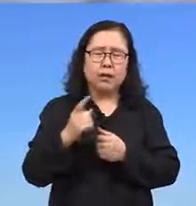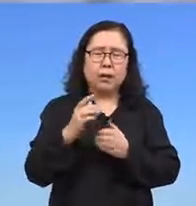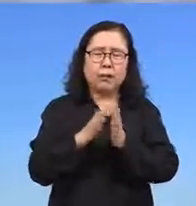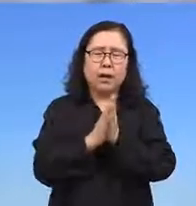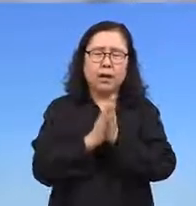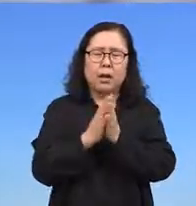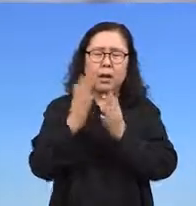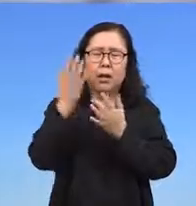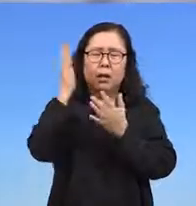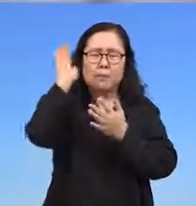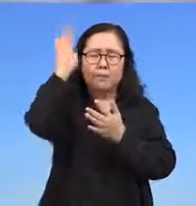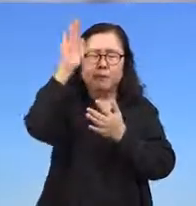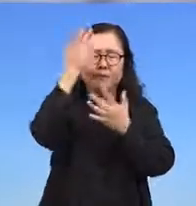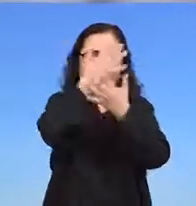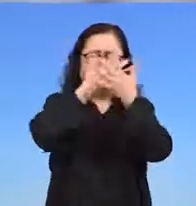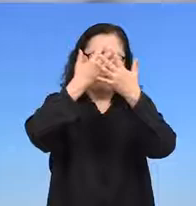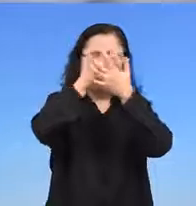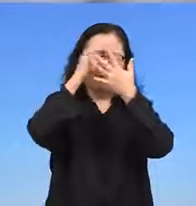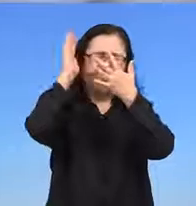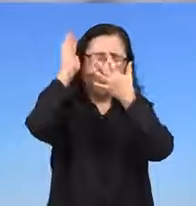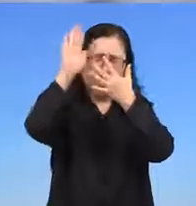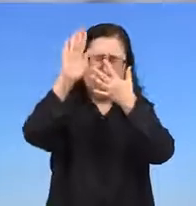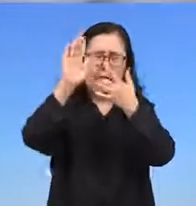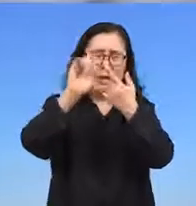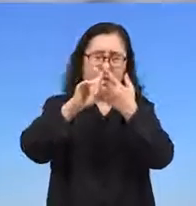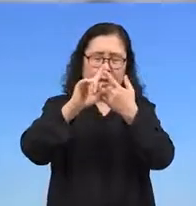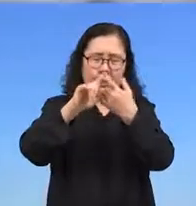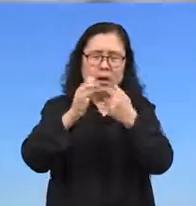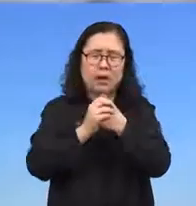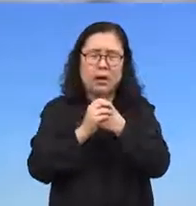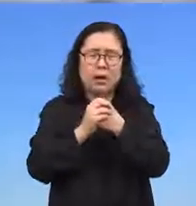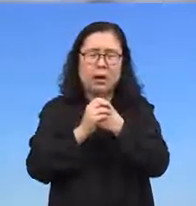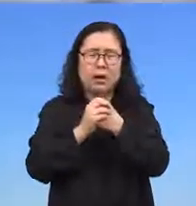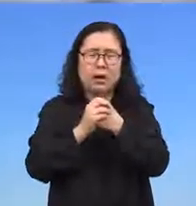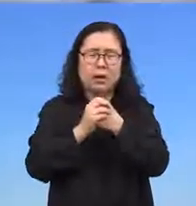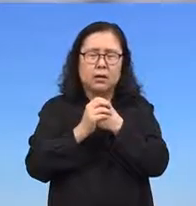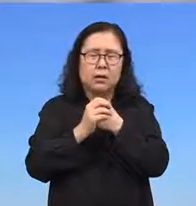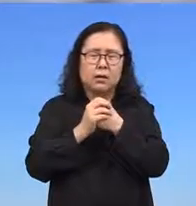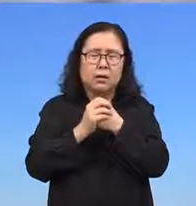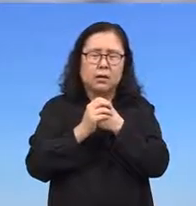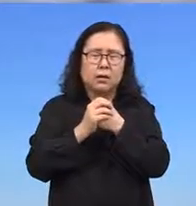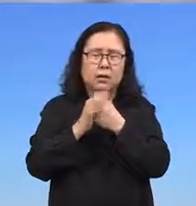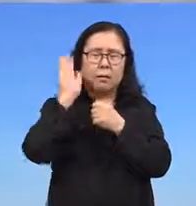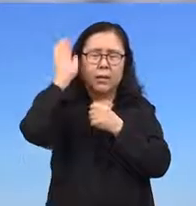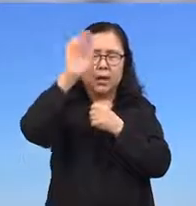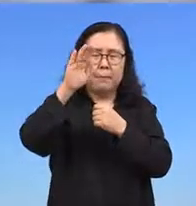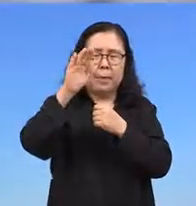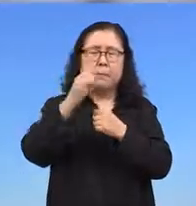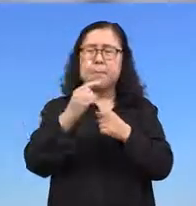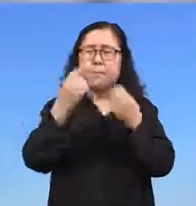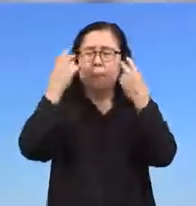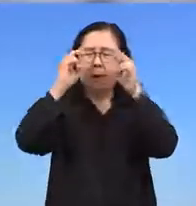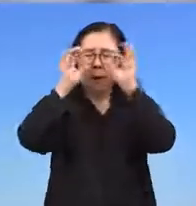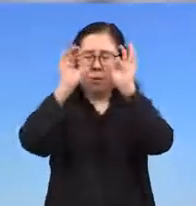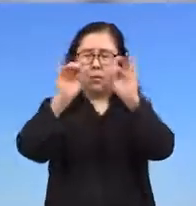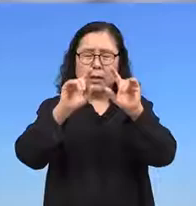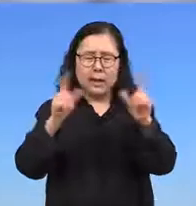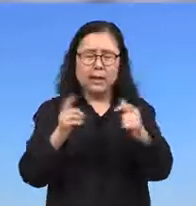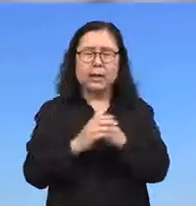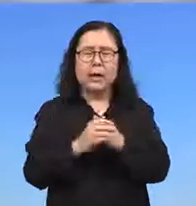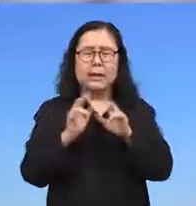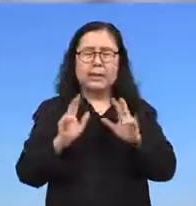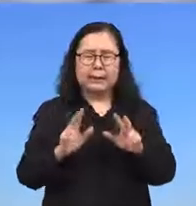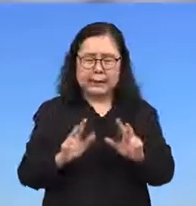그런가 하면은 그 보상심리로 막연한 미래에 대하여 그래서 추상적이고 막연한 미래를 바라보는 인생도